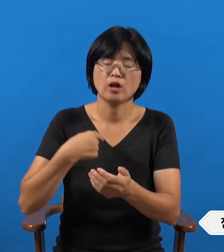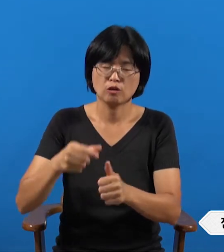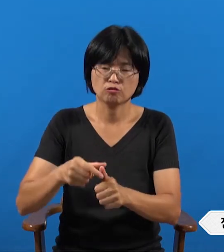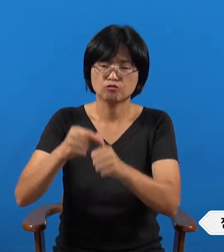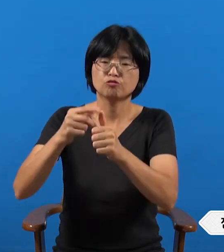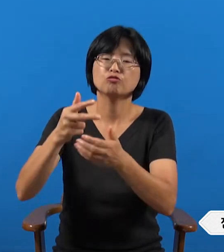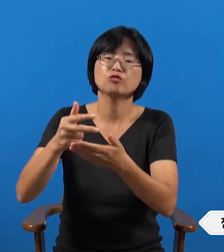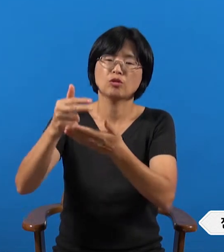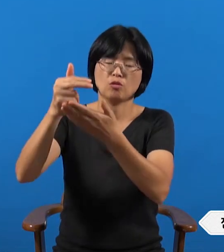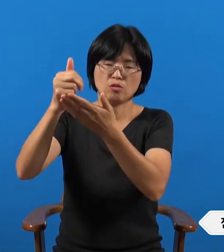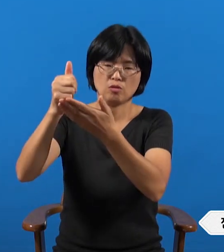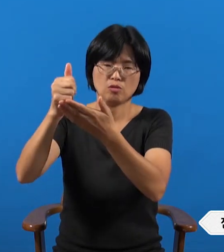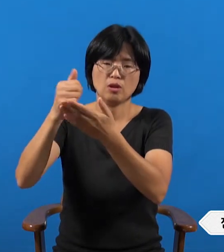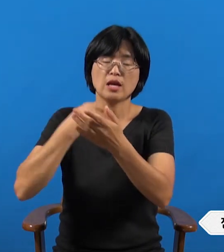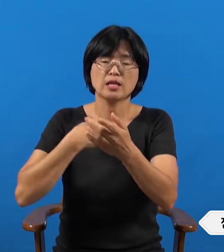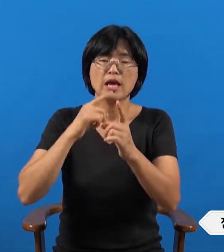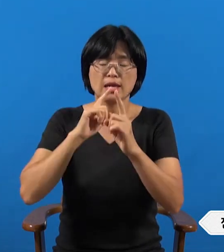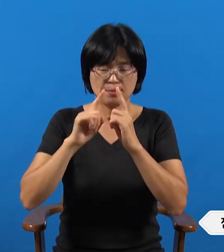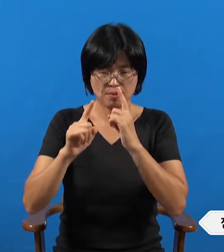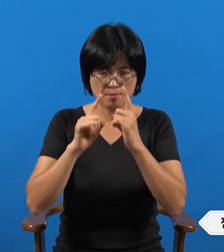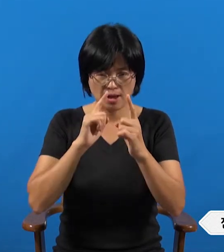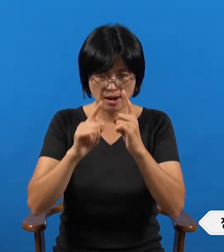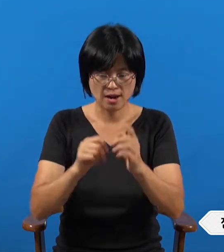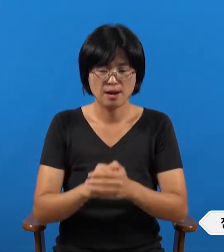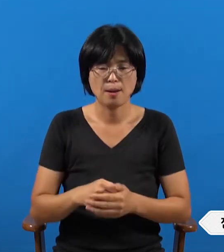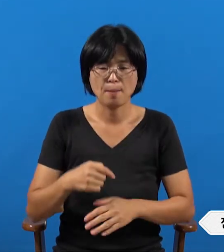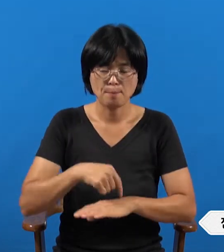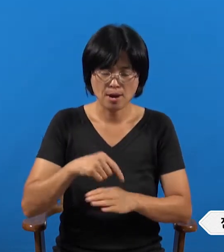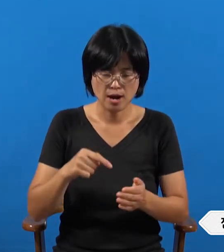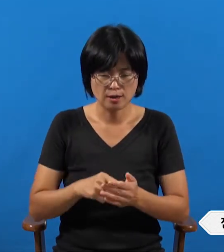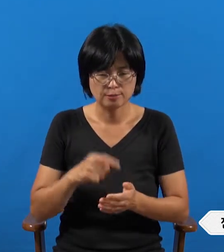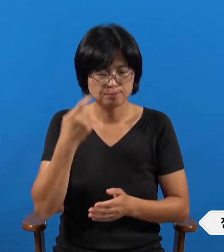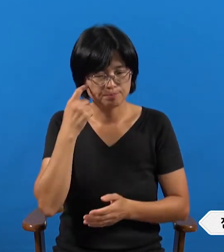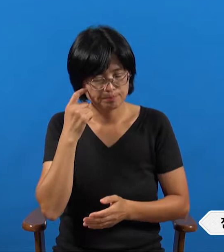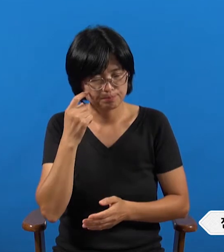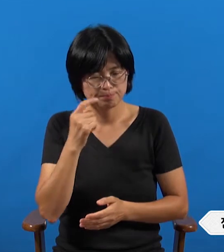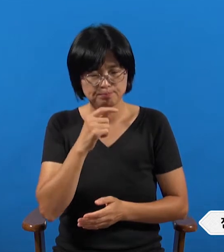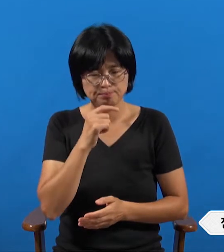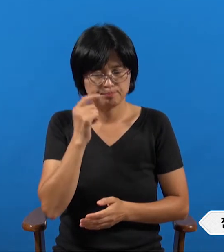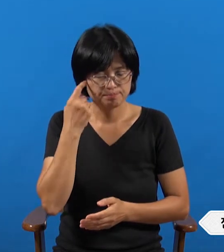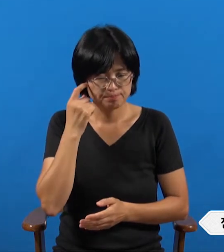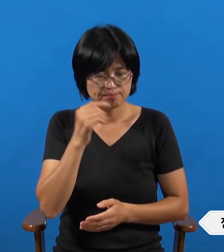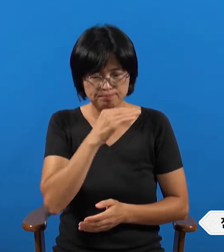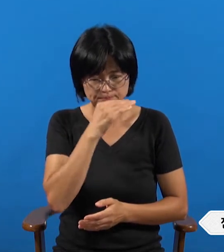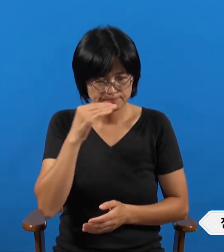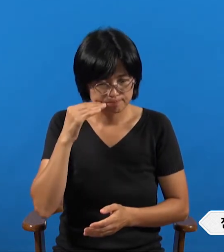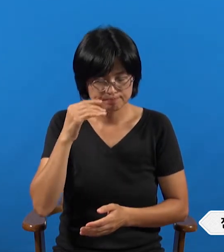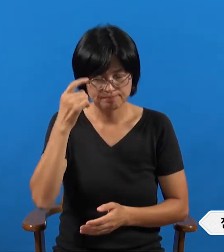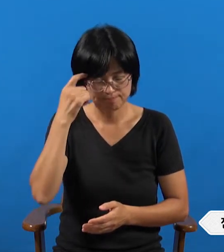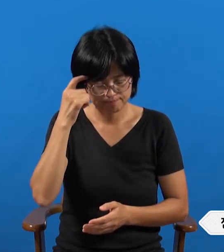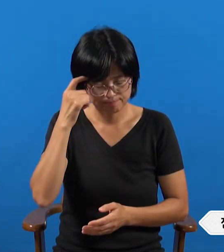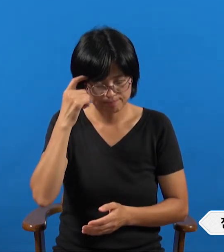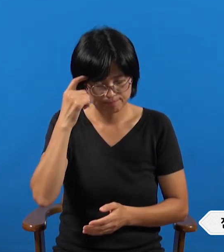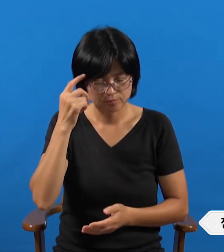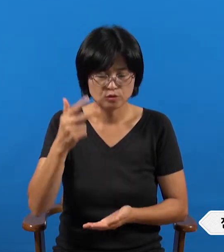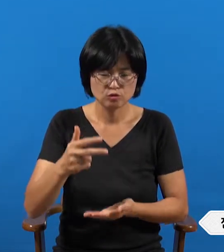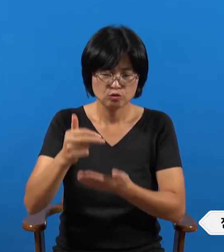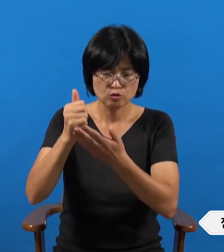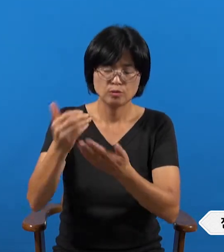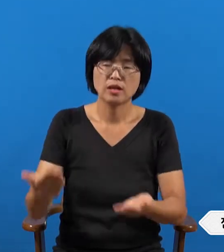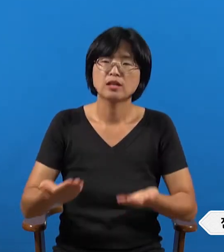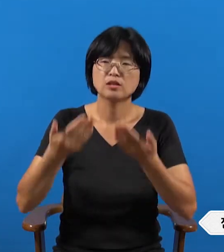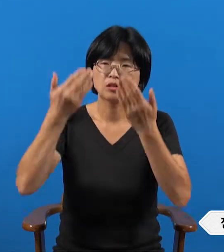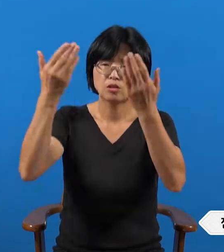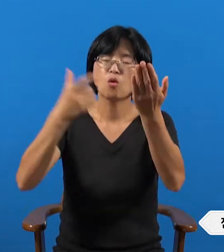반석이시요 나의 구원자이신 여호와여, 내 입의 말과 마음의 묵상이 주님 앞에